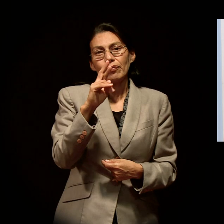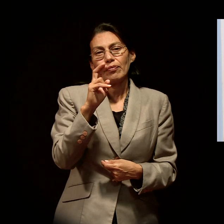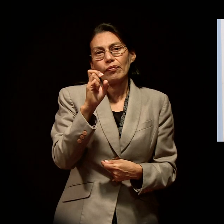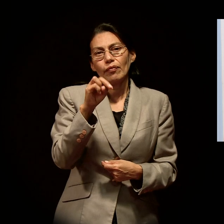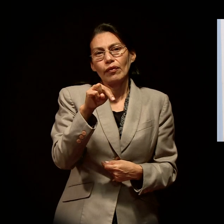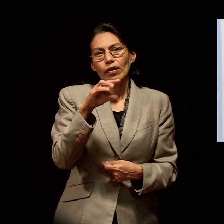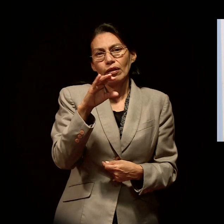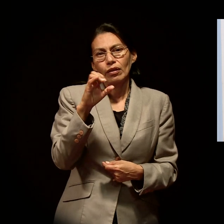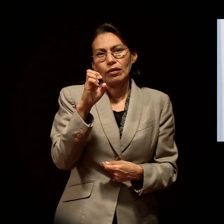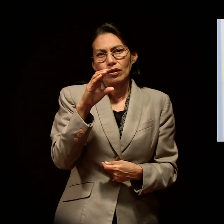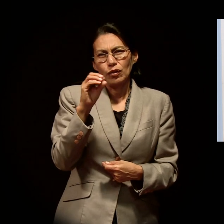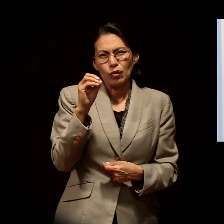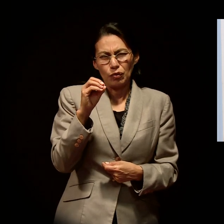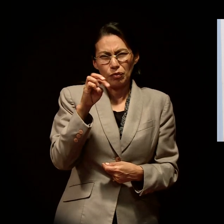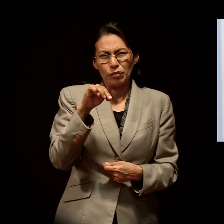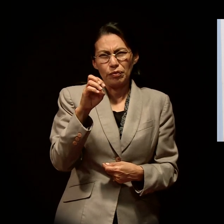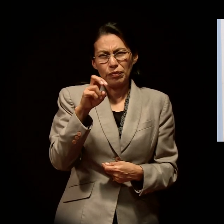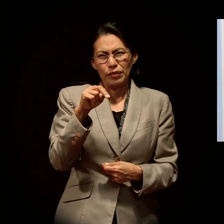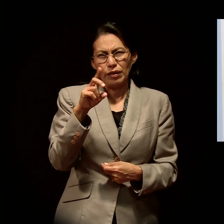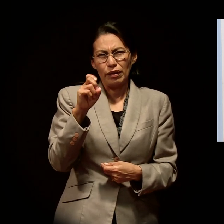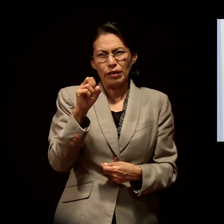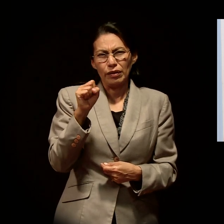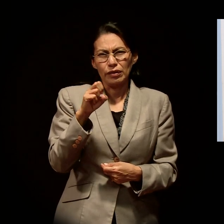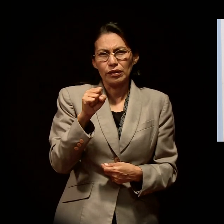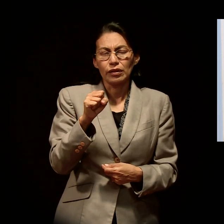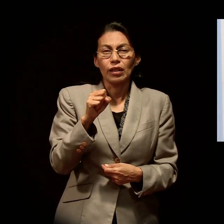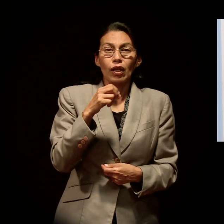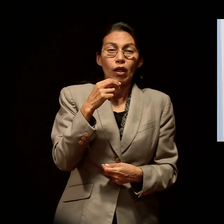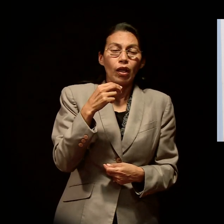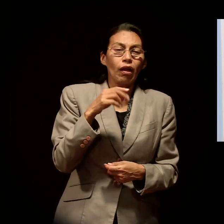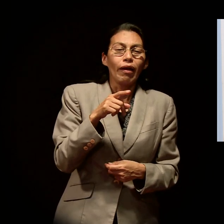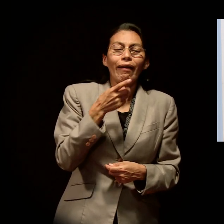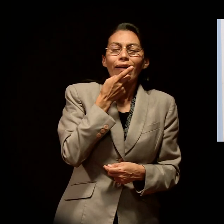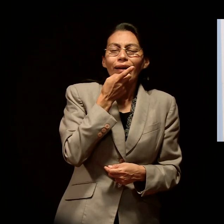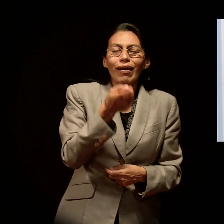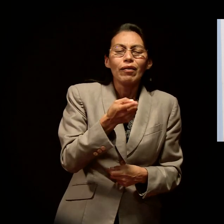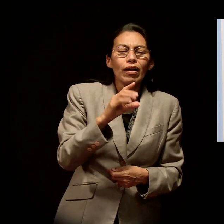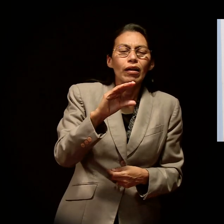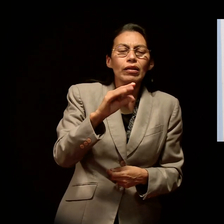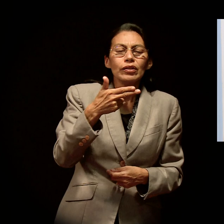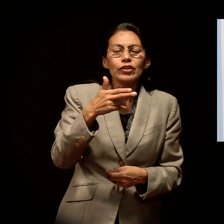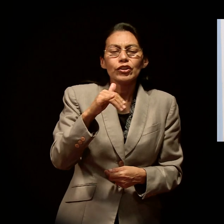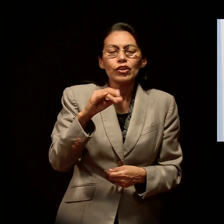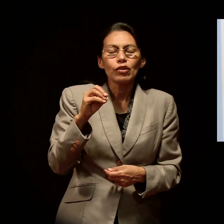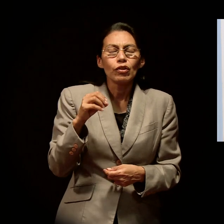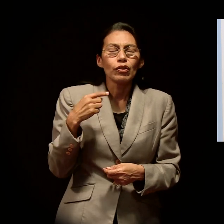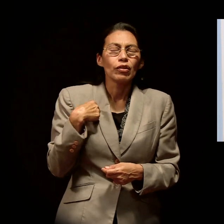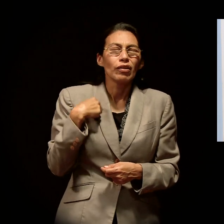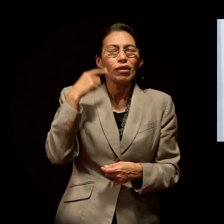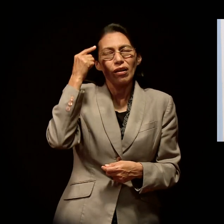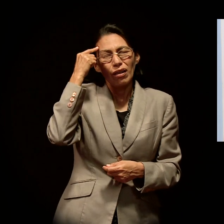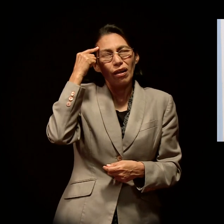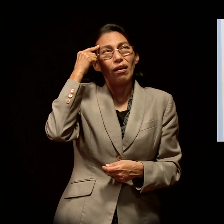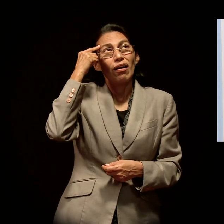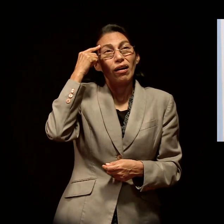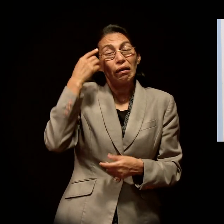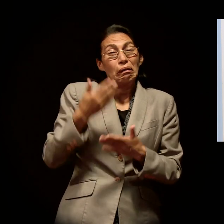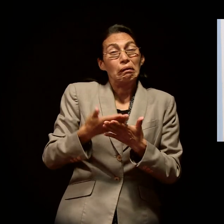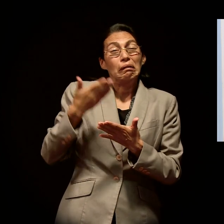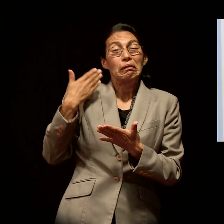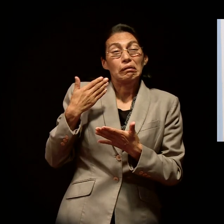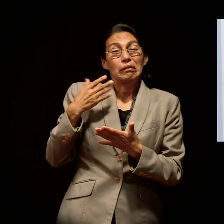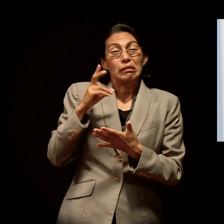llamaba Francisco Méndez le decíamos chico un compañero de estudios y yo dije chico ya